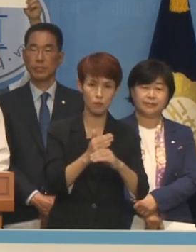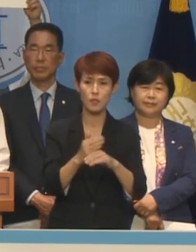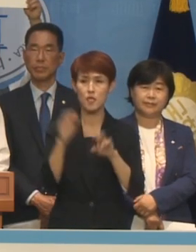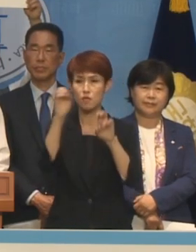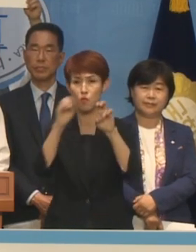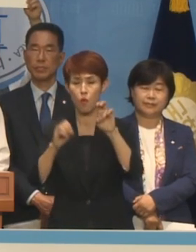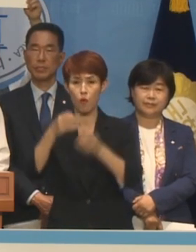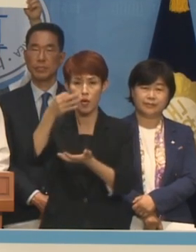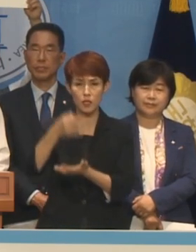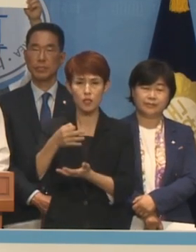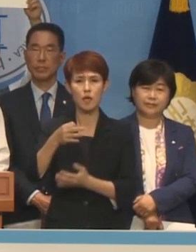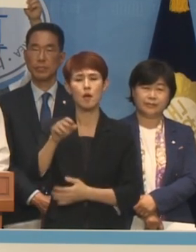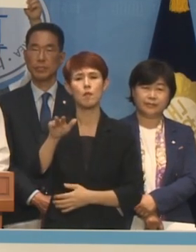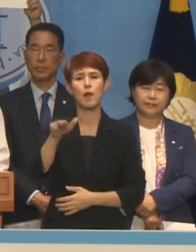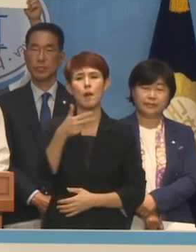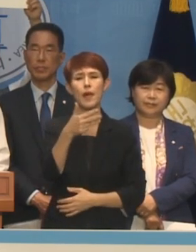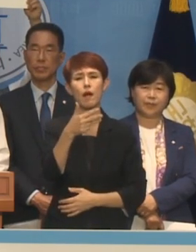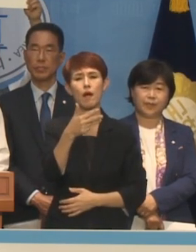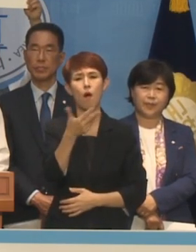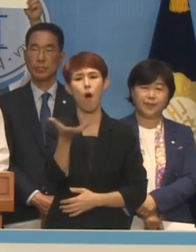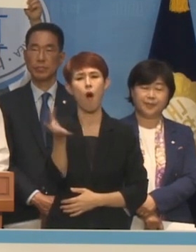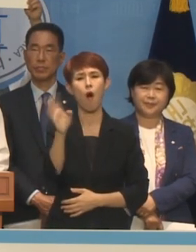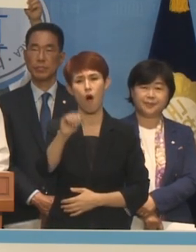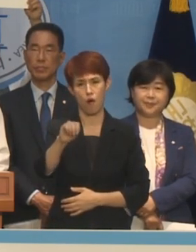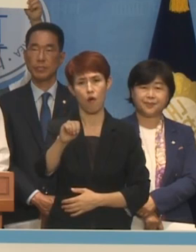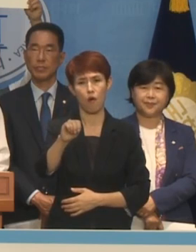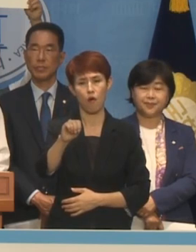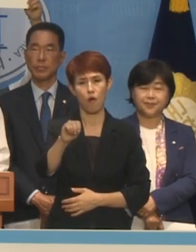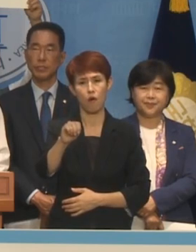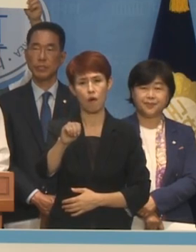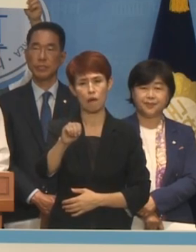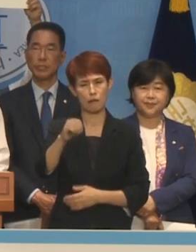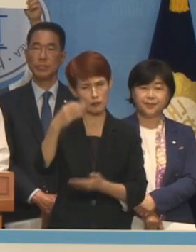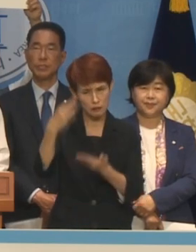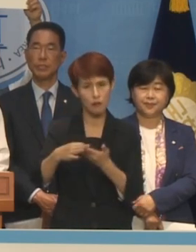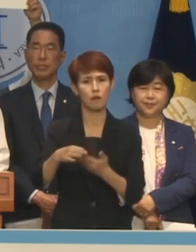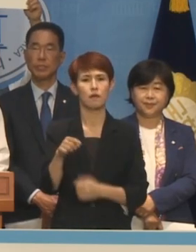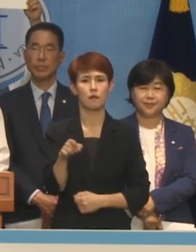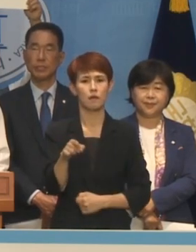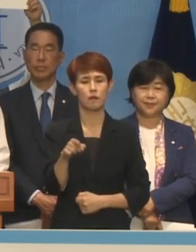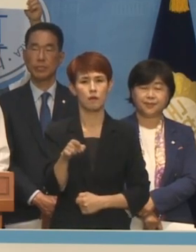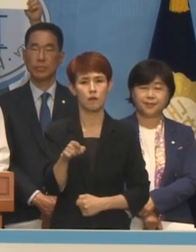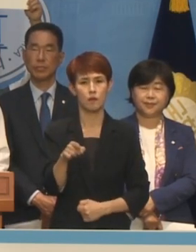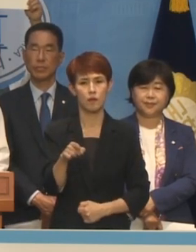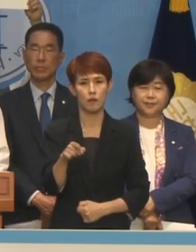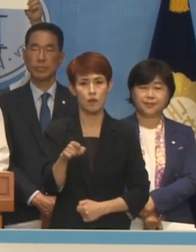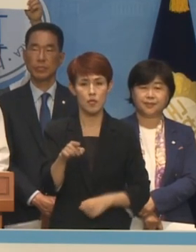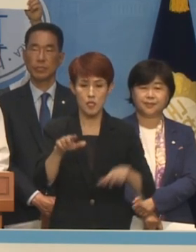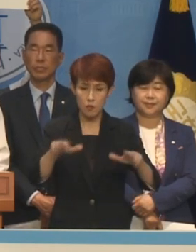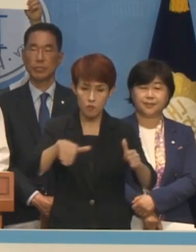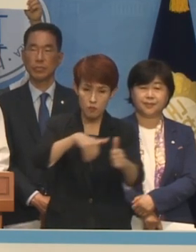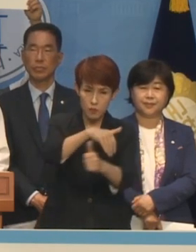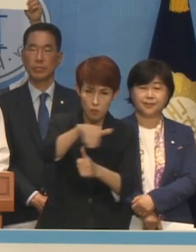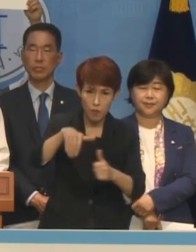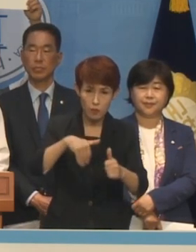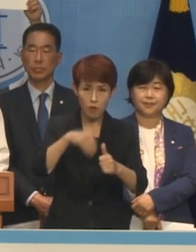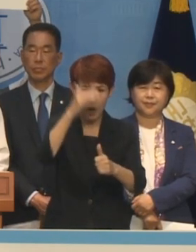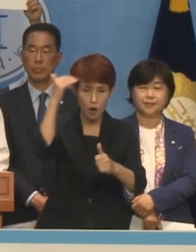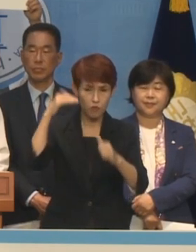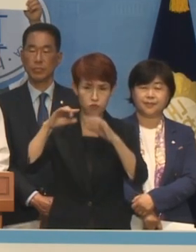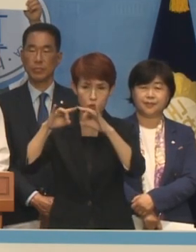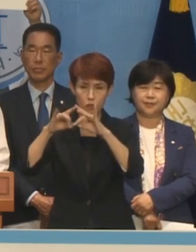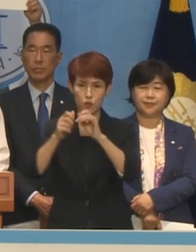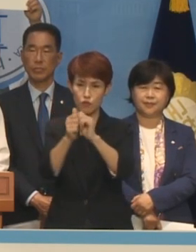20% 가치는 약 800억 원 상당으로 헐값 평가된다. 지금 시점에서 한전 KDN